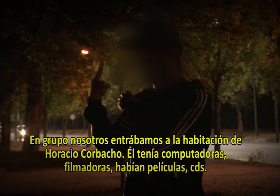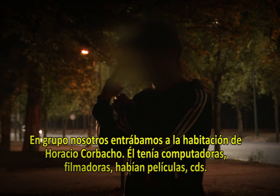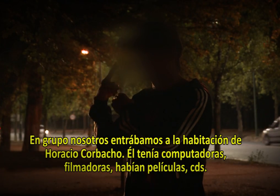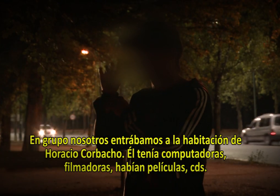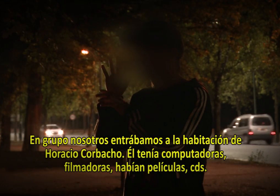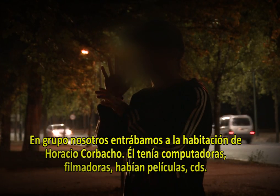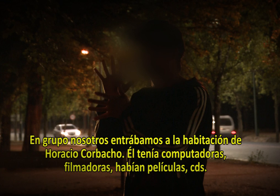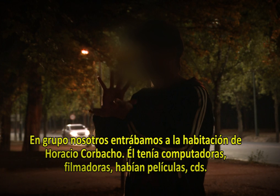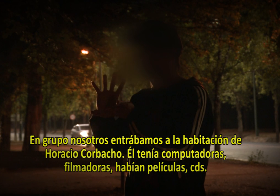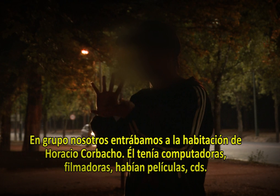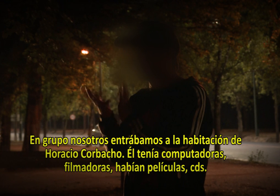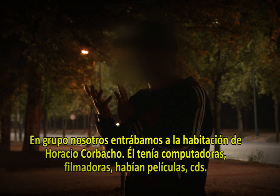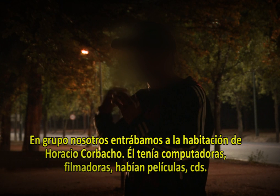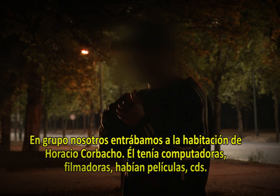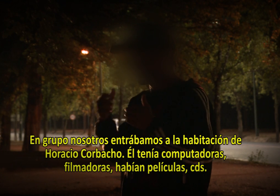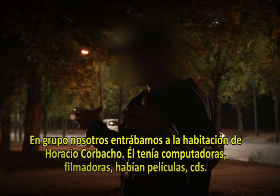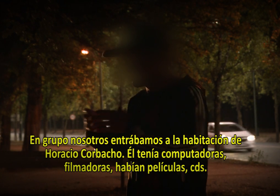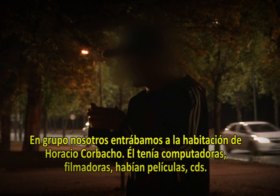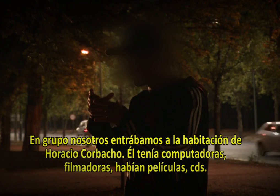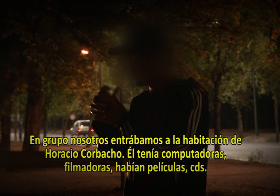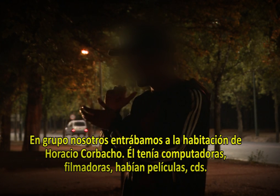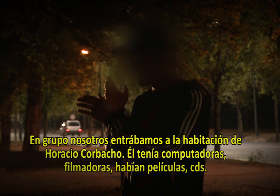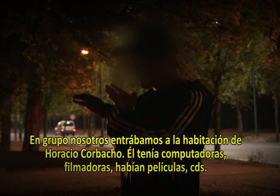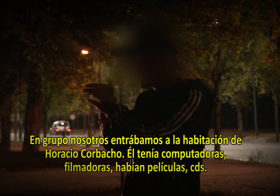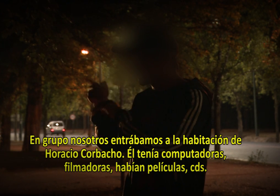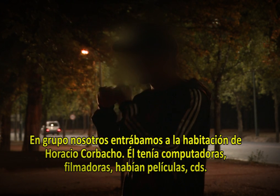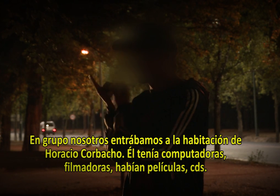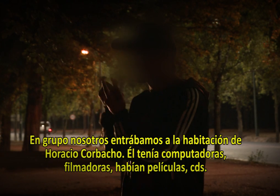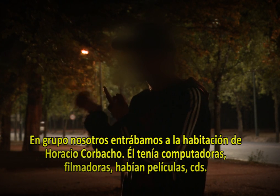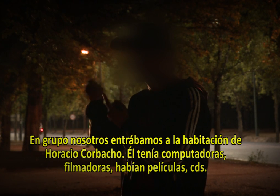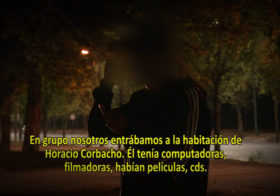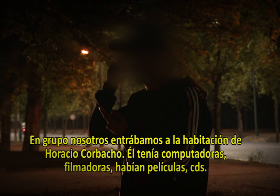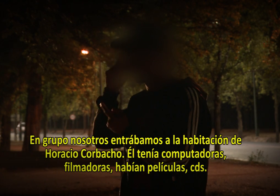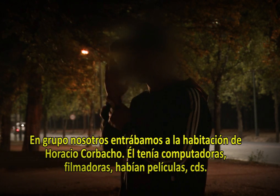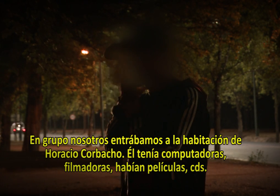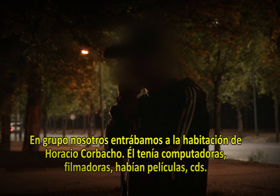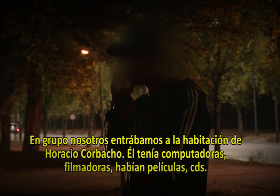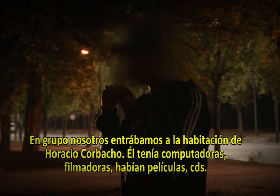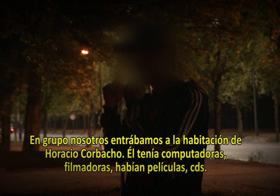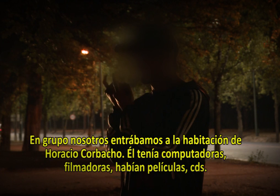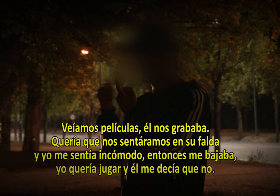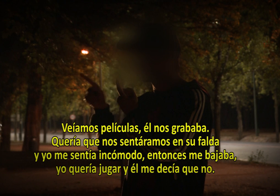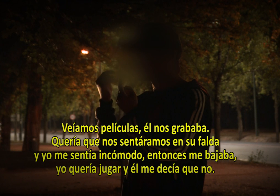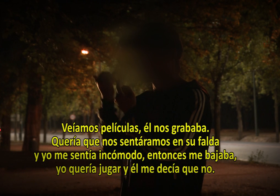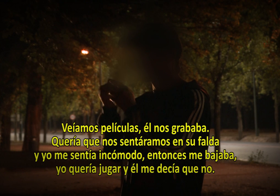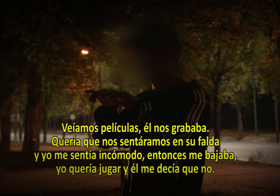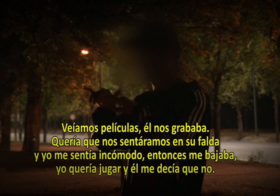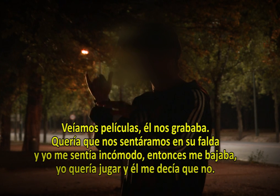En grupo nosotros entrábamos a la habitación de Horacio Corbacho, él tenía computadoras, filmadoras, habían películas, CDs, veíamos películas, él